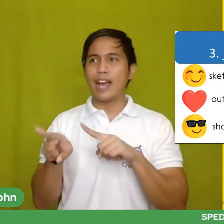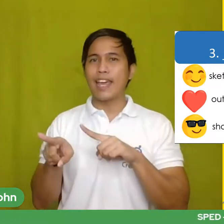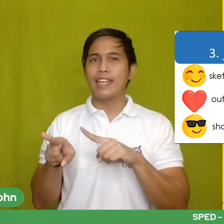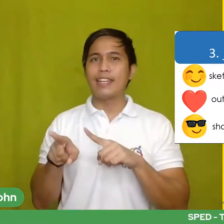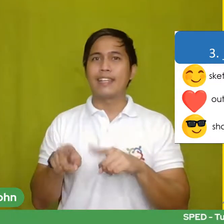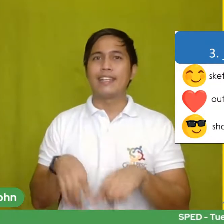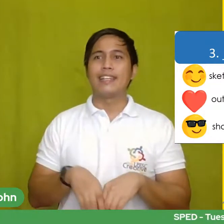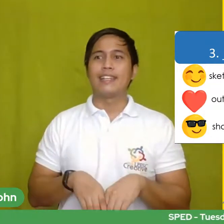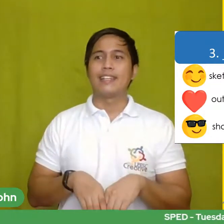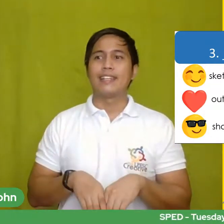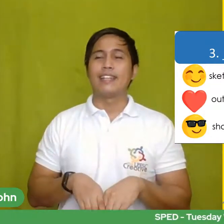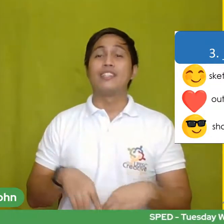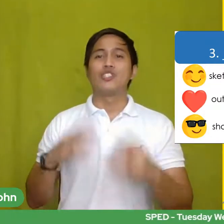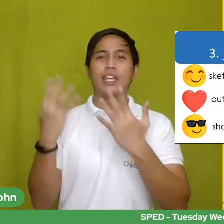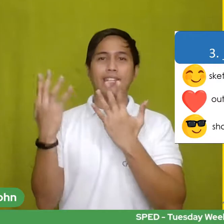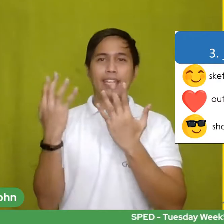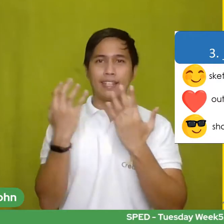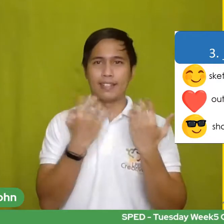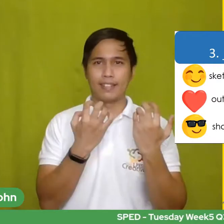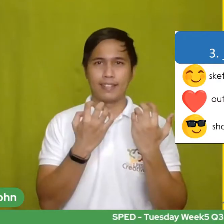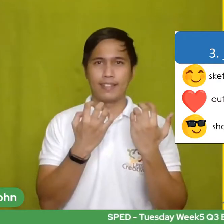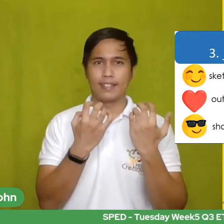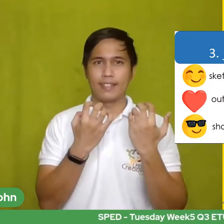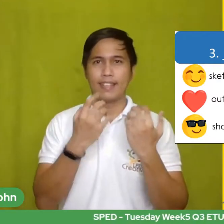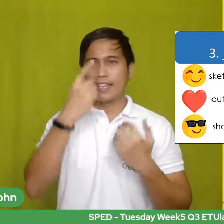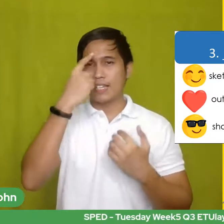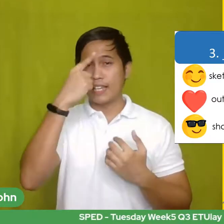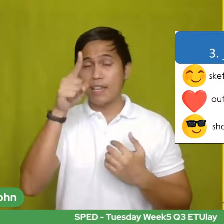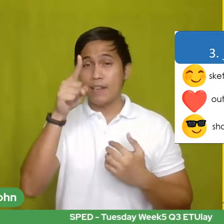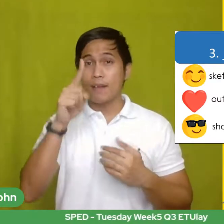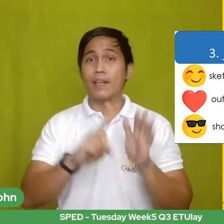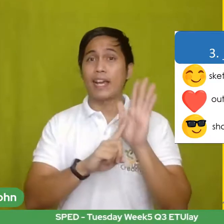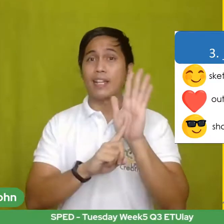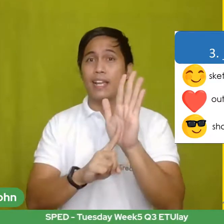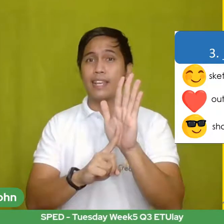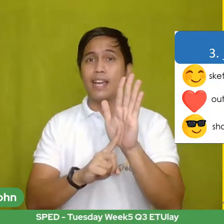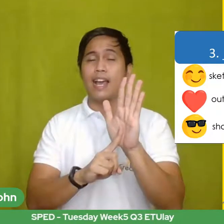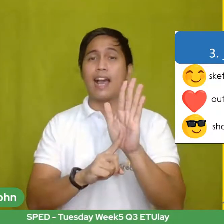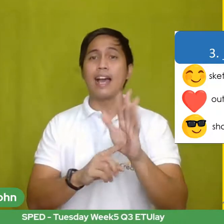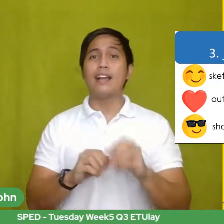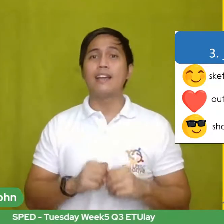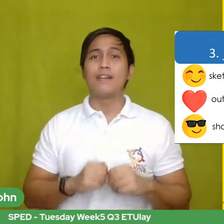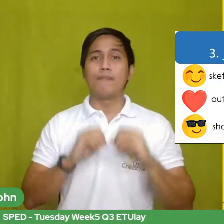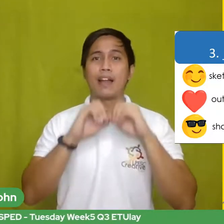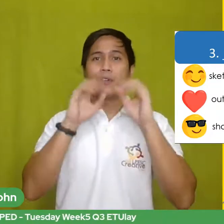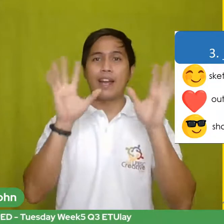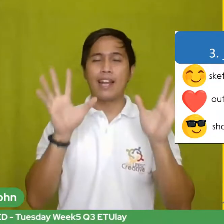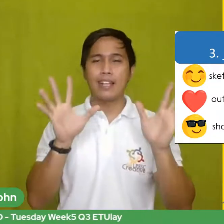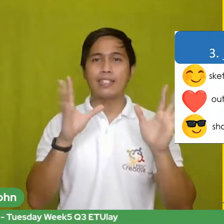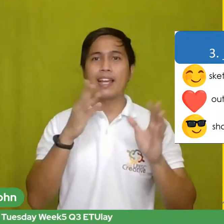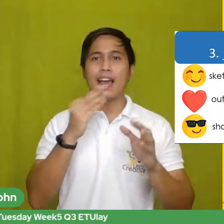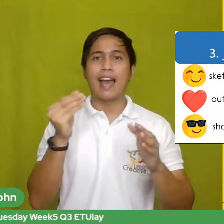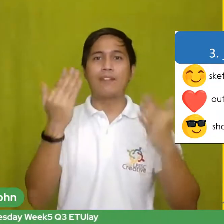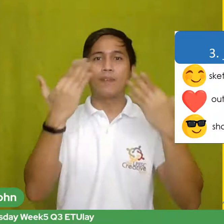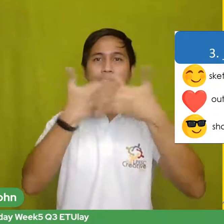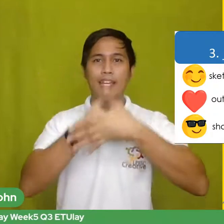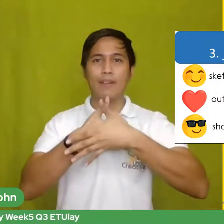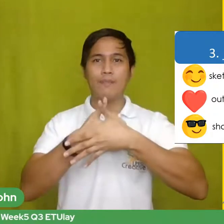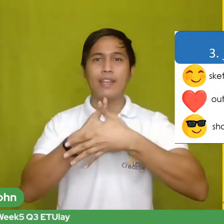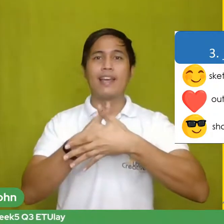ay shading. Kasi pinakita niya ang maaliwalas at madilim